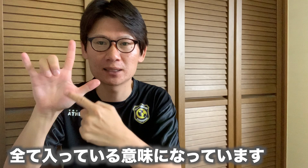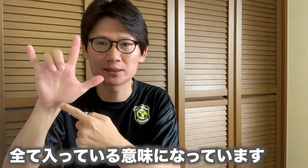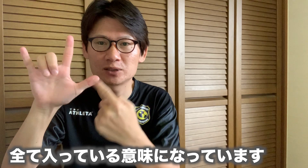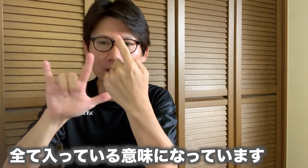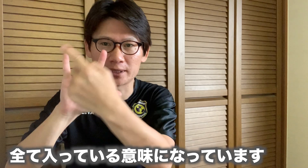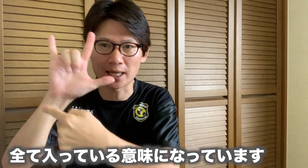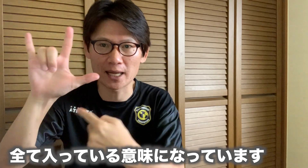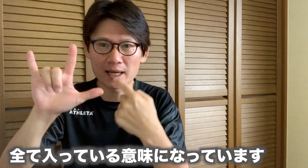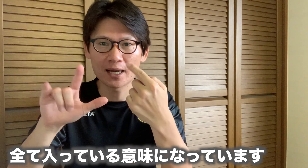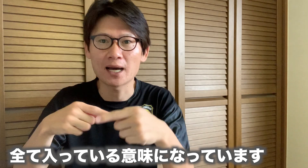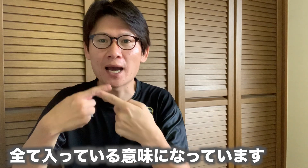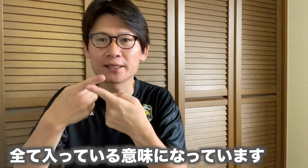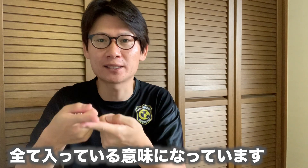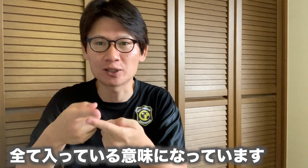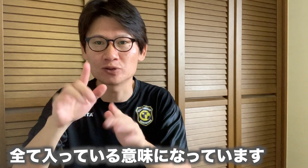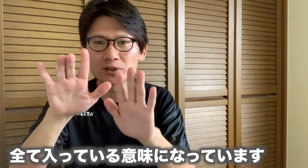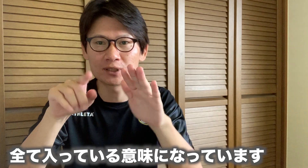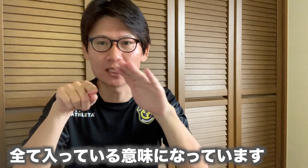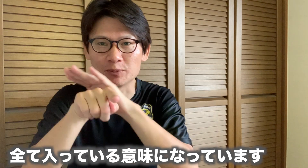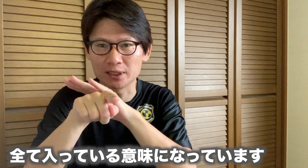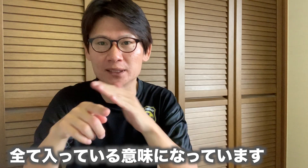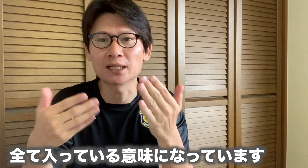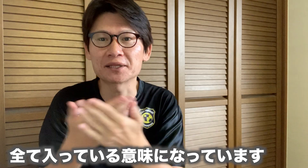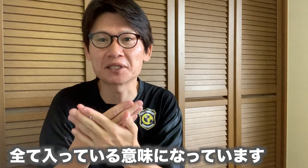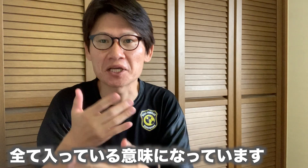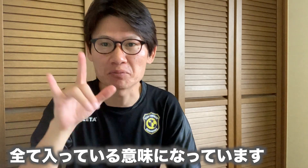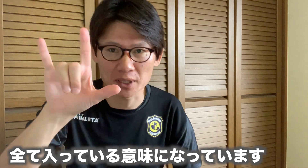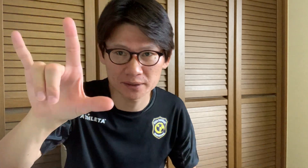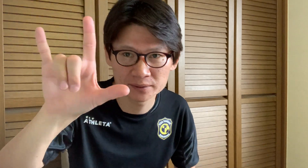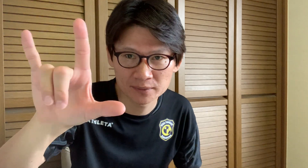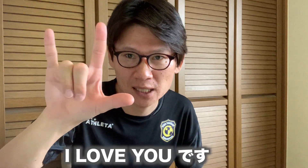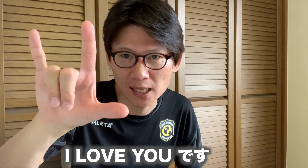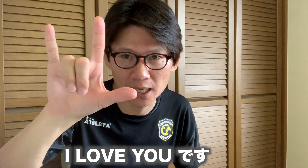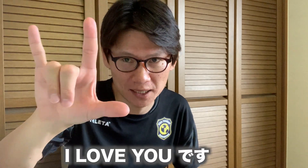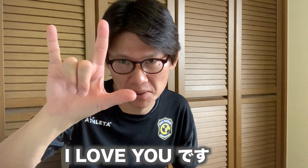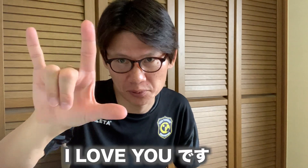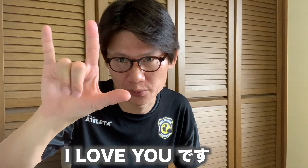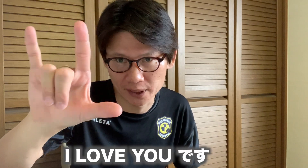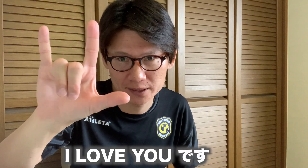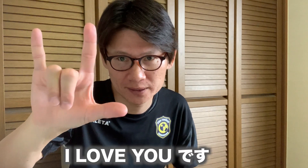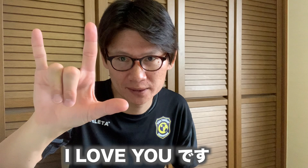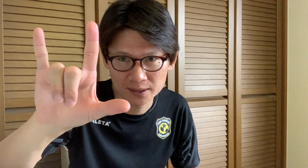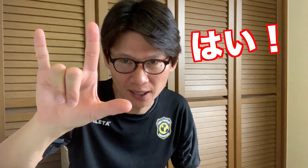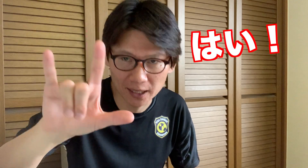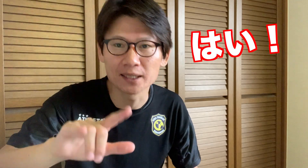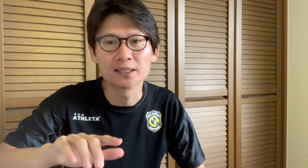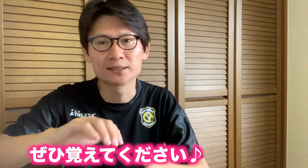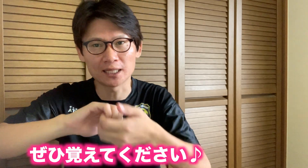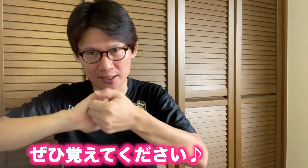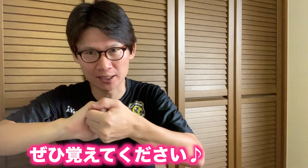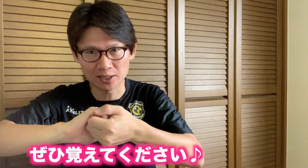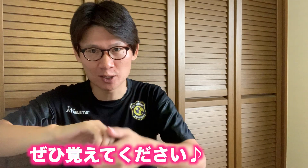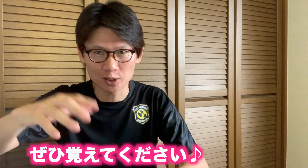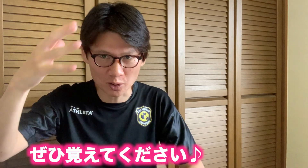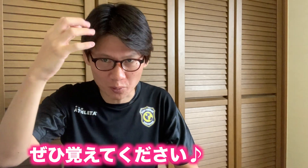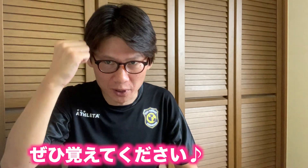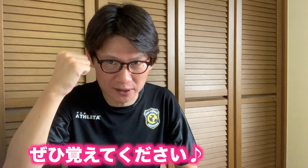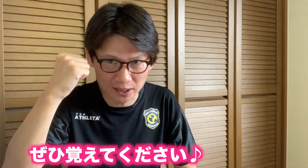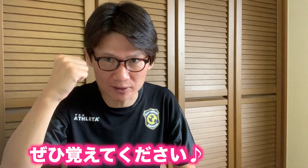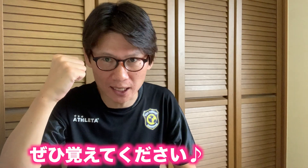すべて入ってる意味になっています。 I love you です。はい、ぜひ覚えて